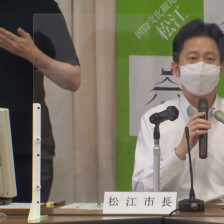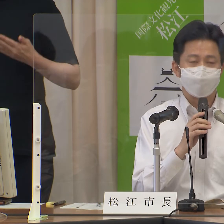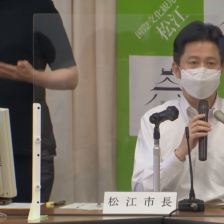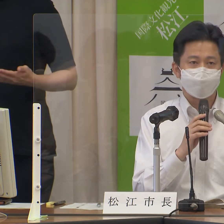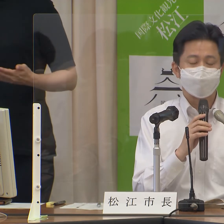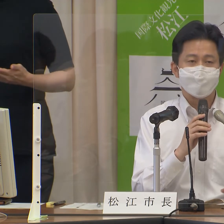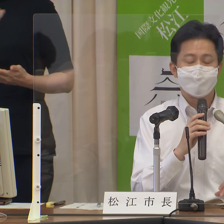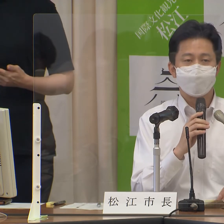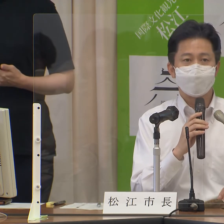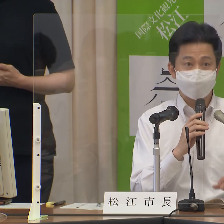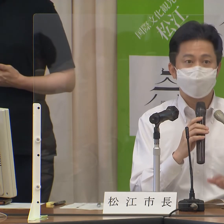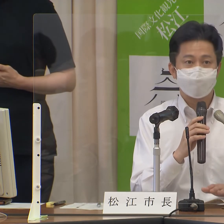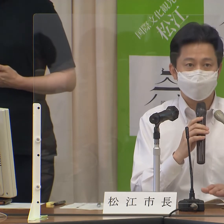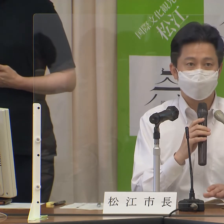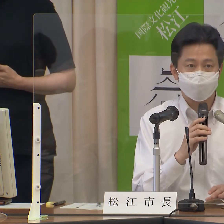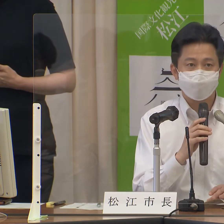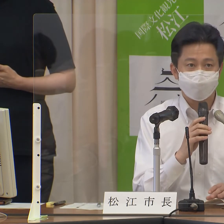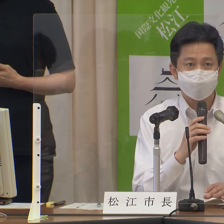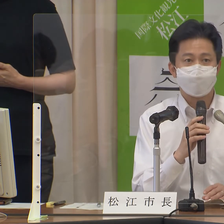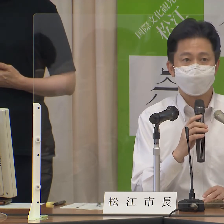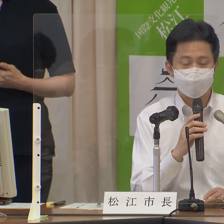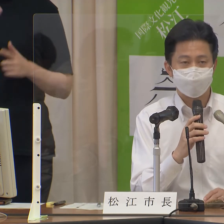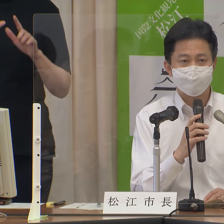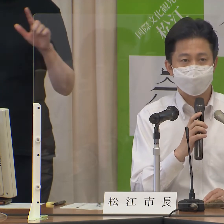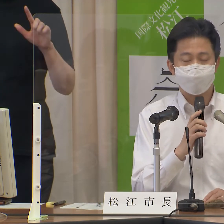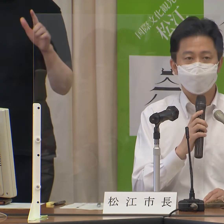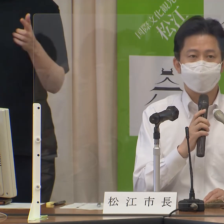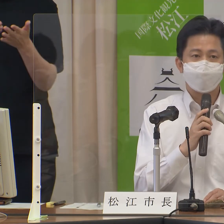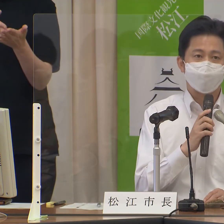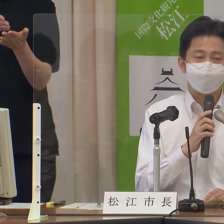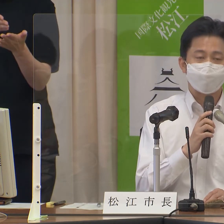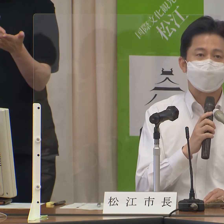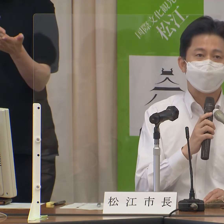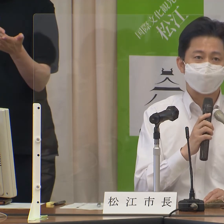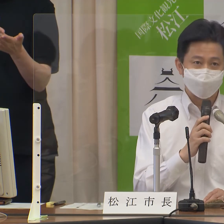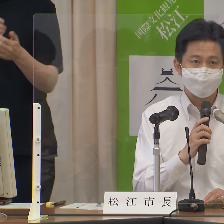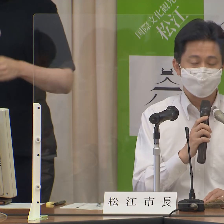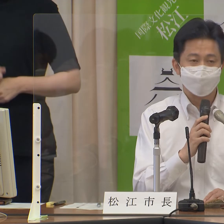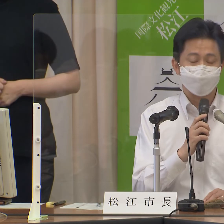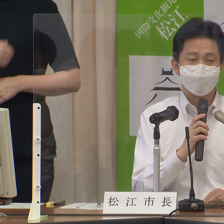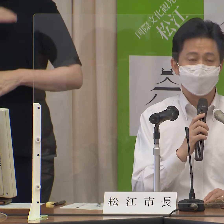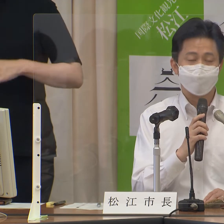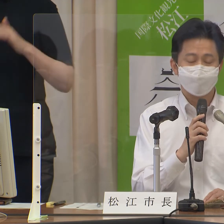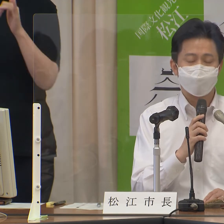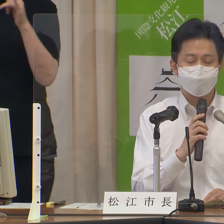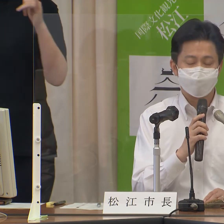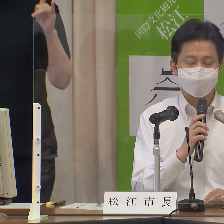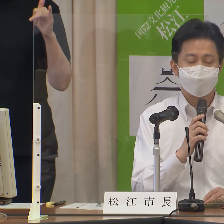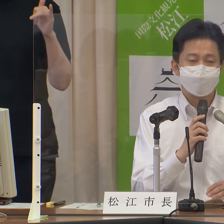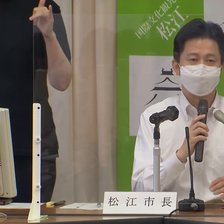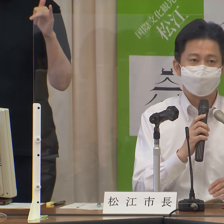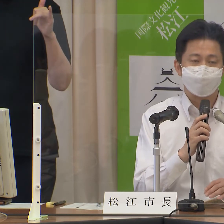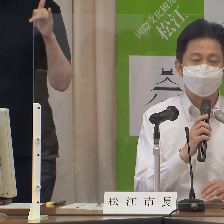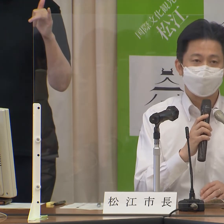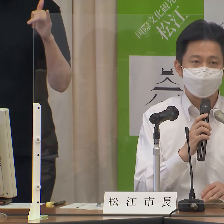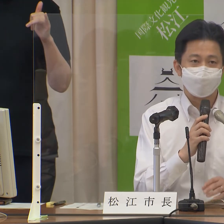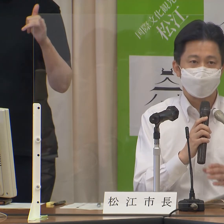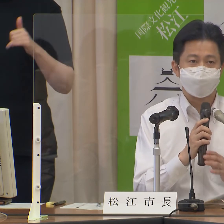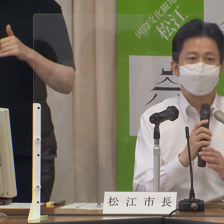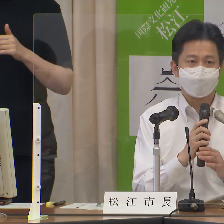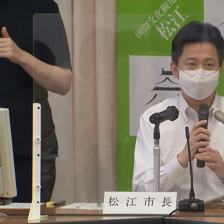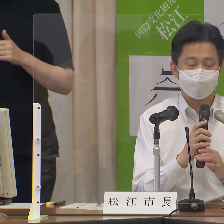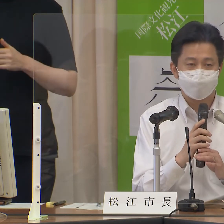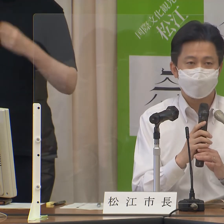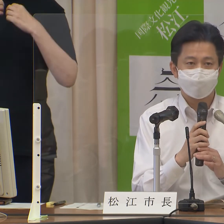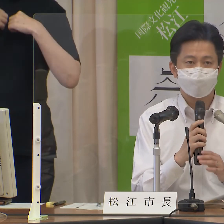あるんですけども、ただ、まあ、一般的なお話としてですけども、高齢者の方が、まあ、仮に罹患された場合には重症